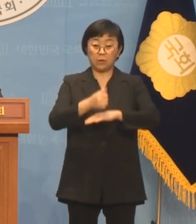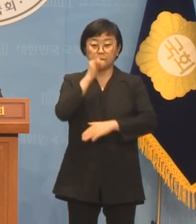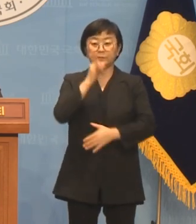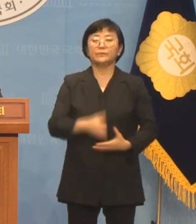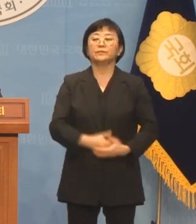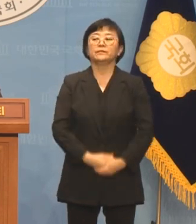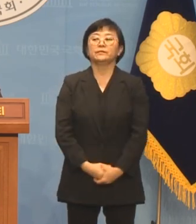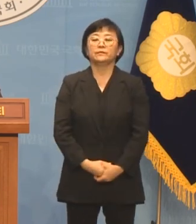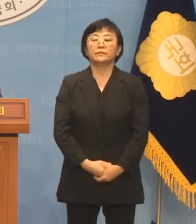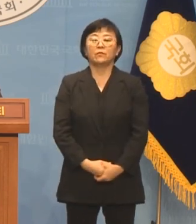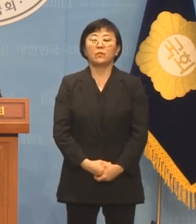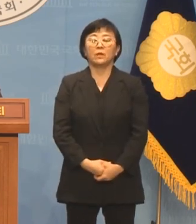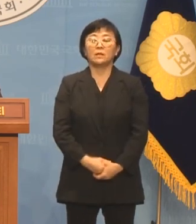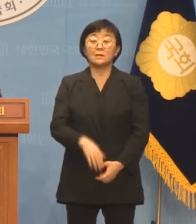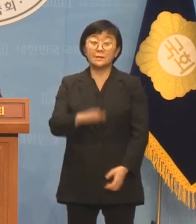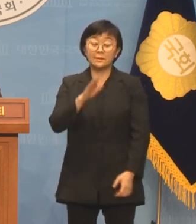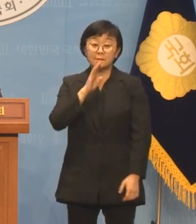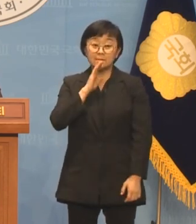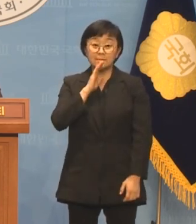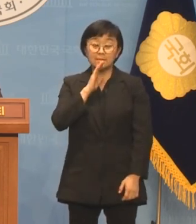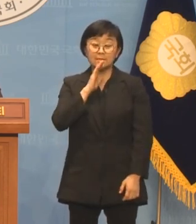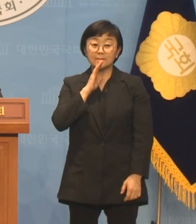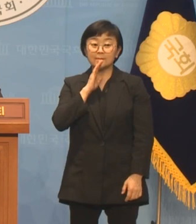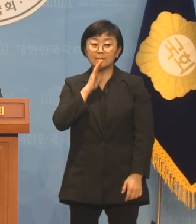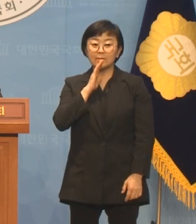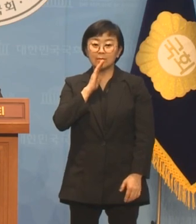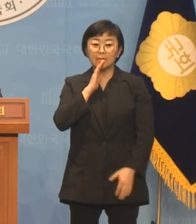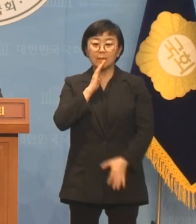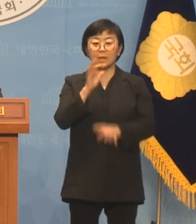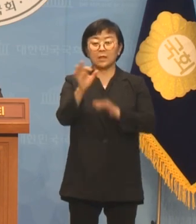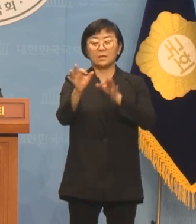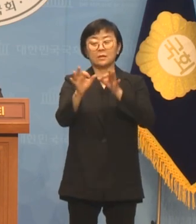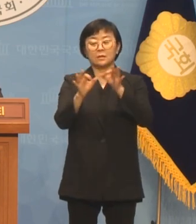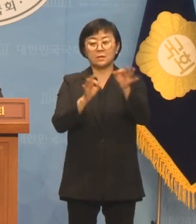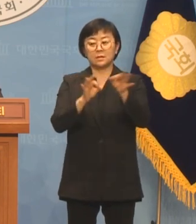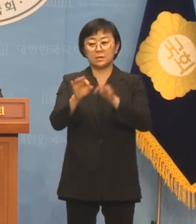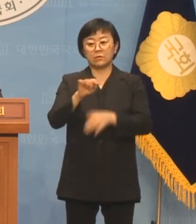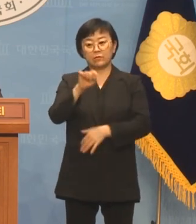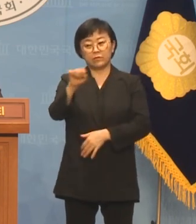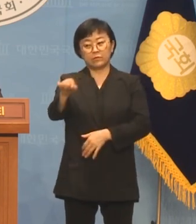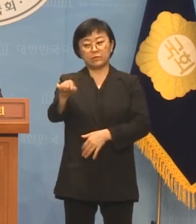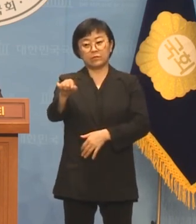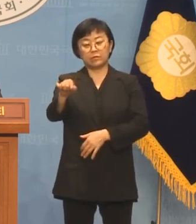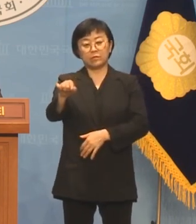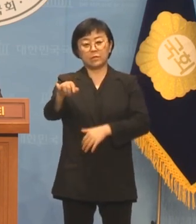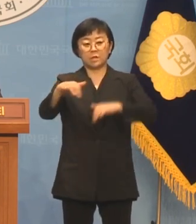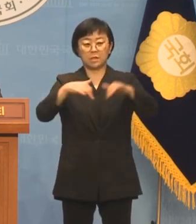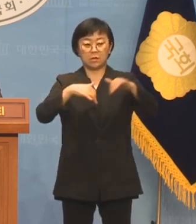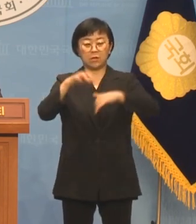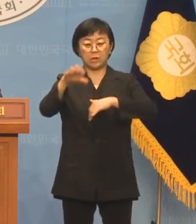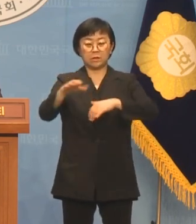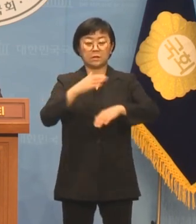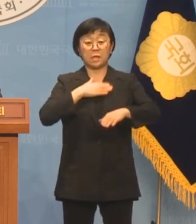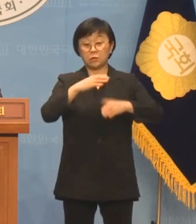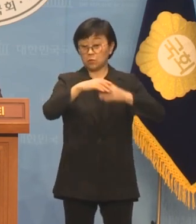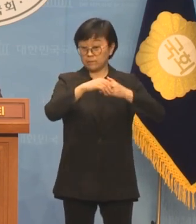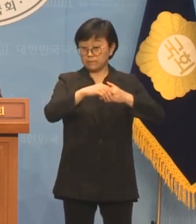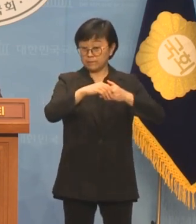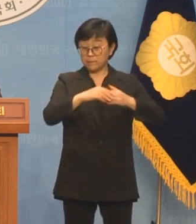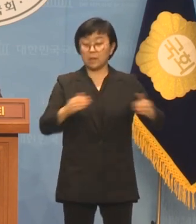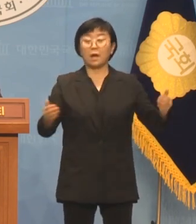이뤄냈습니다. 그 무엇보다 저는 시장 모퉁이에서 길거리에서 제 손을